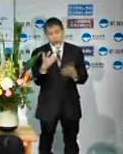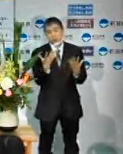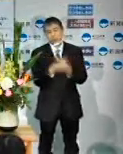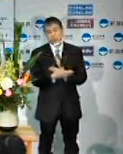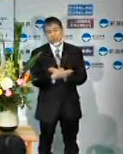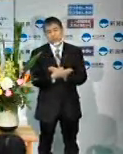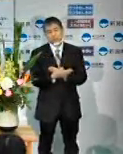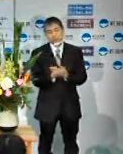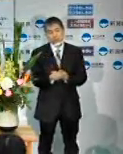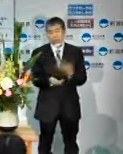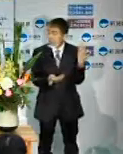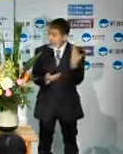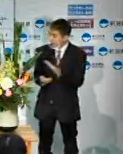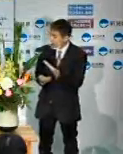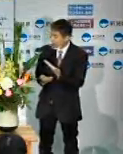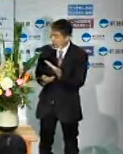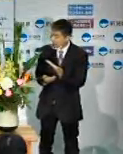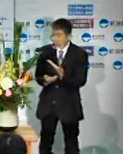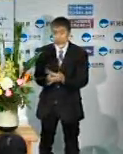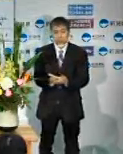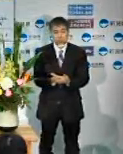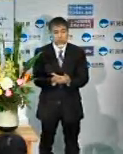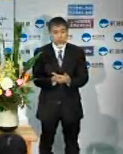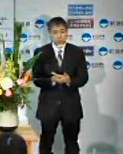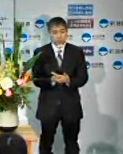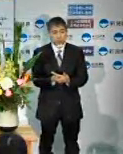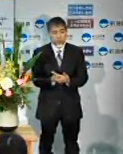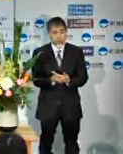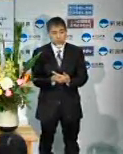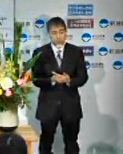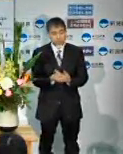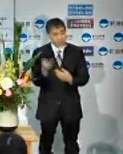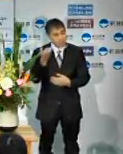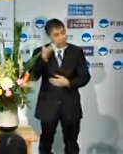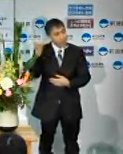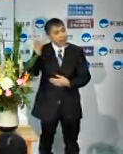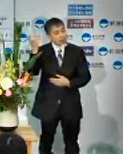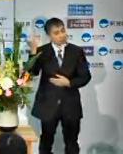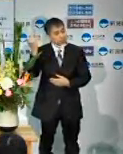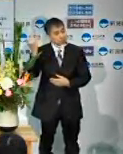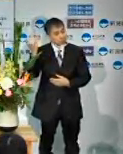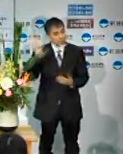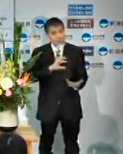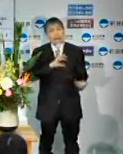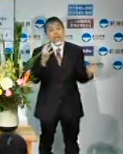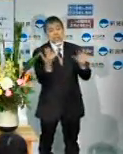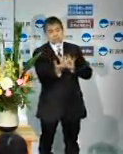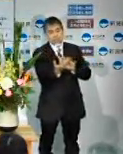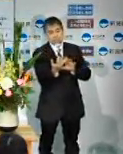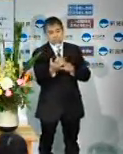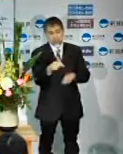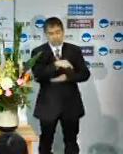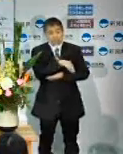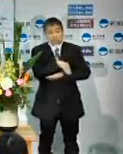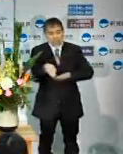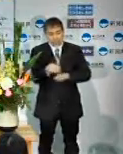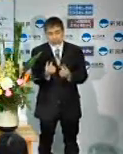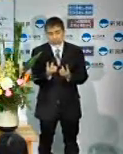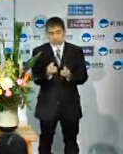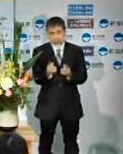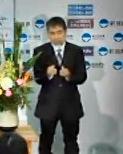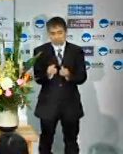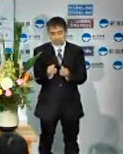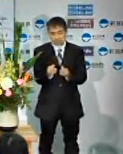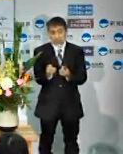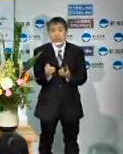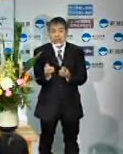挨拶にもありましたけど、発想は大胆に、まあ、計画は緻密にでしたけれども、 そうです ね。はい。まあ、そ